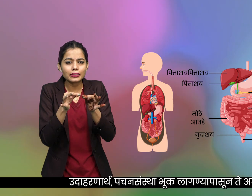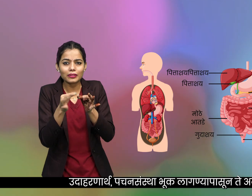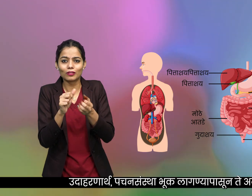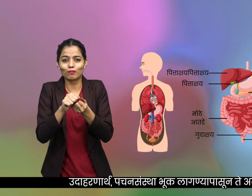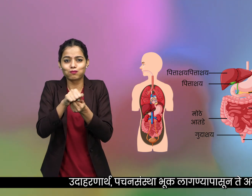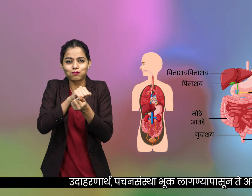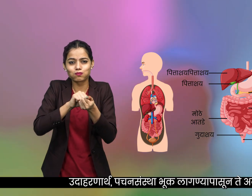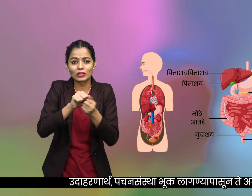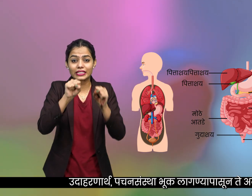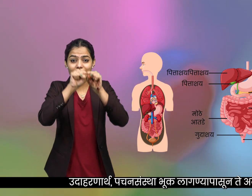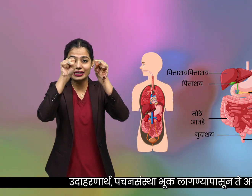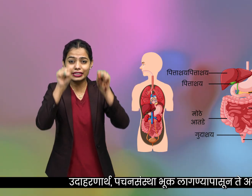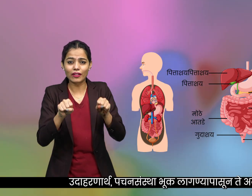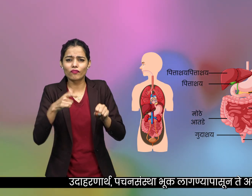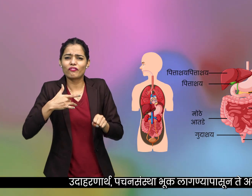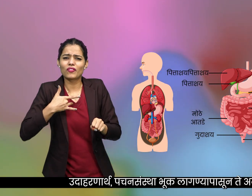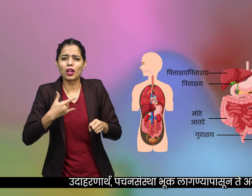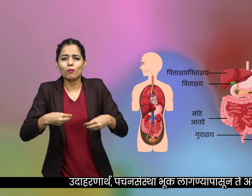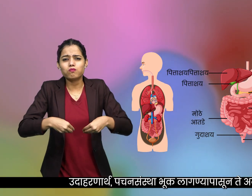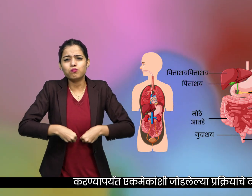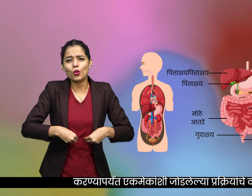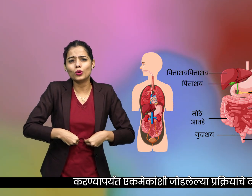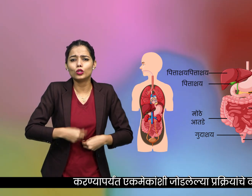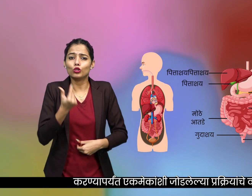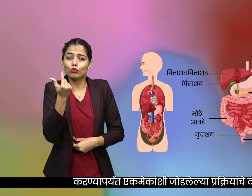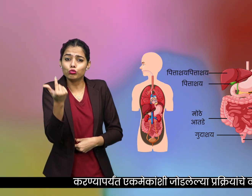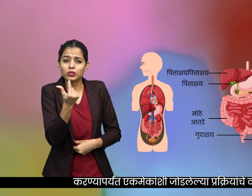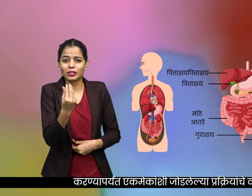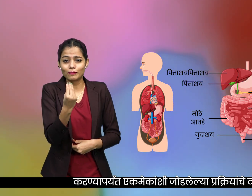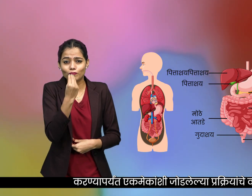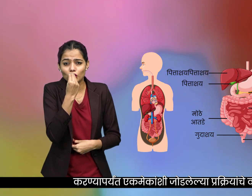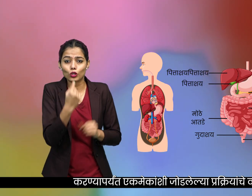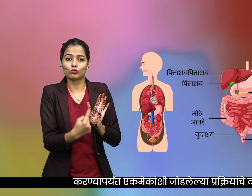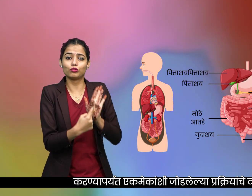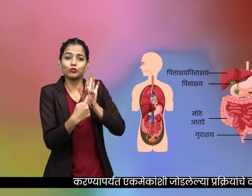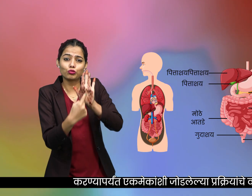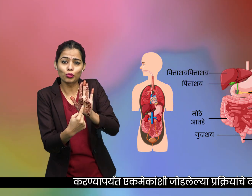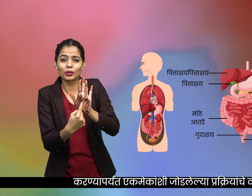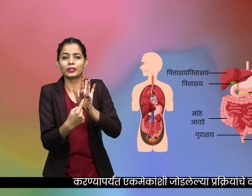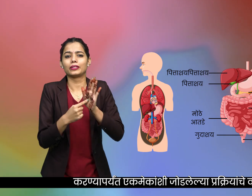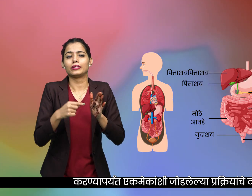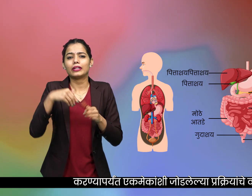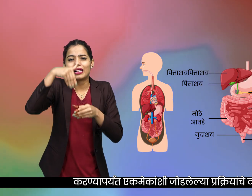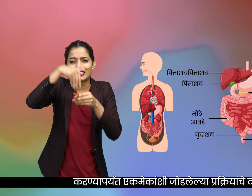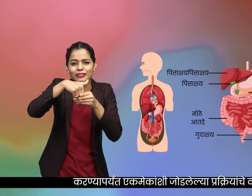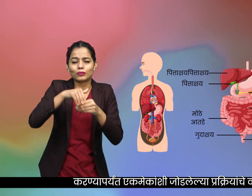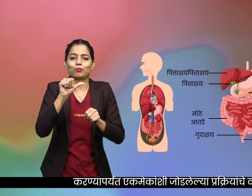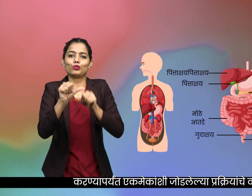उदाहरणार्थ, पचन संस्था भूक लागण्यापासून ते अन्नाचा वापर करण्यापर्यंत एकमेकांशी जोडलेल्या प्रक्रियांचे वर्णन